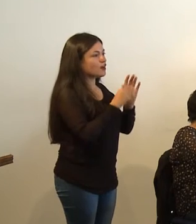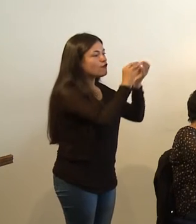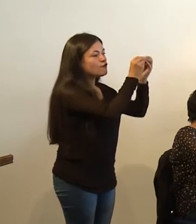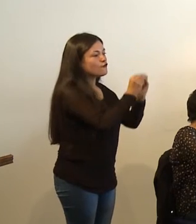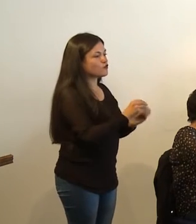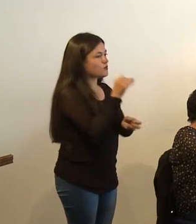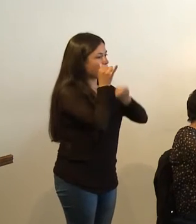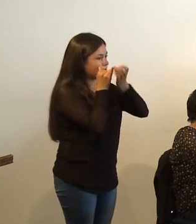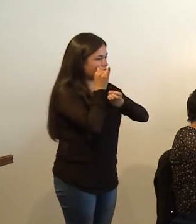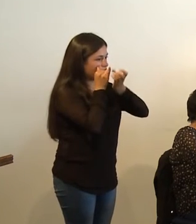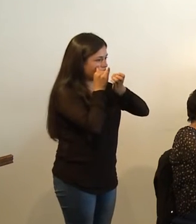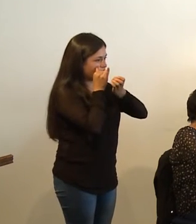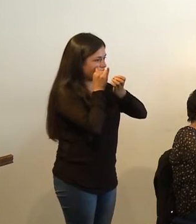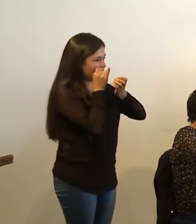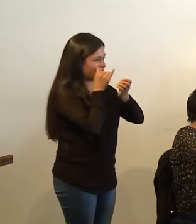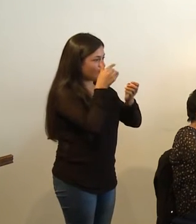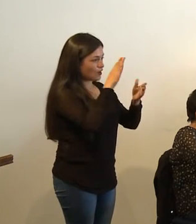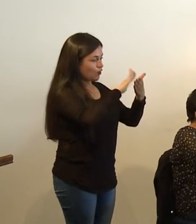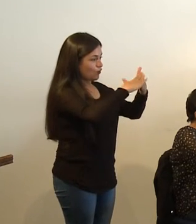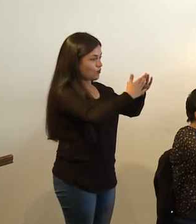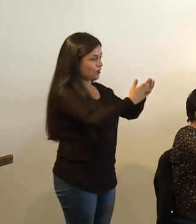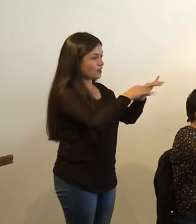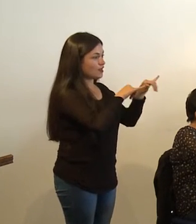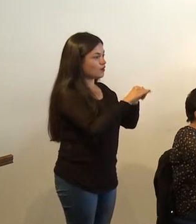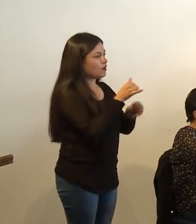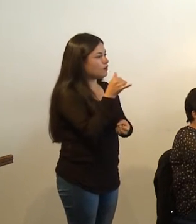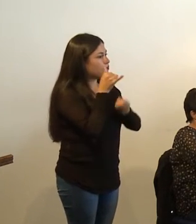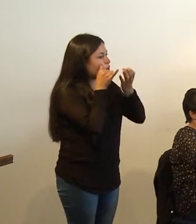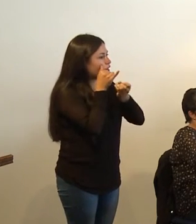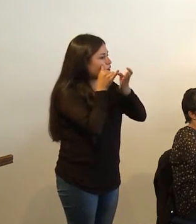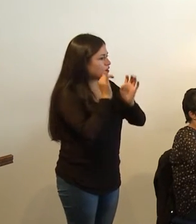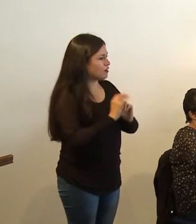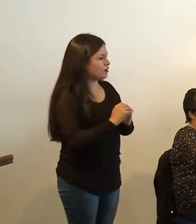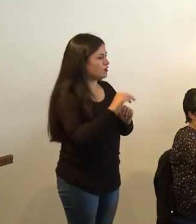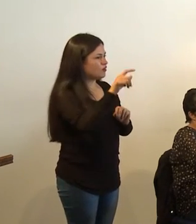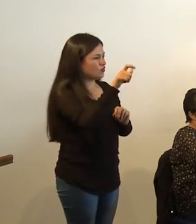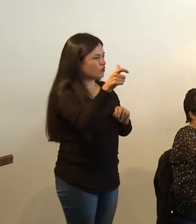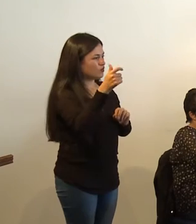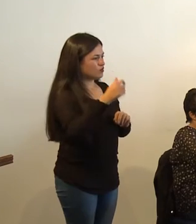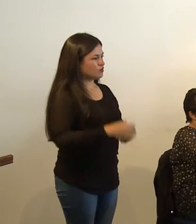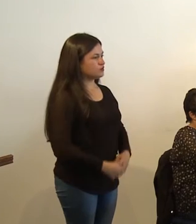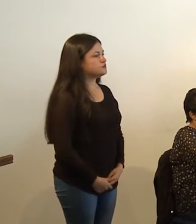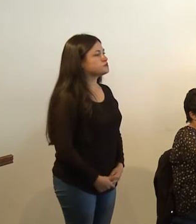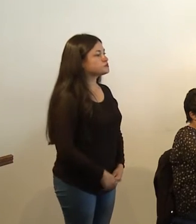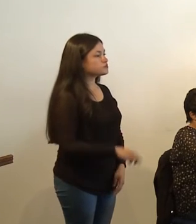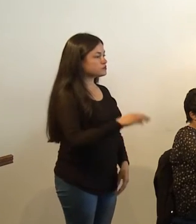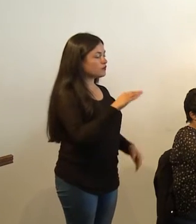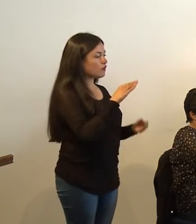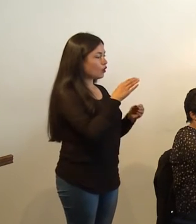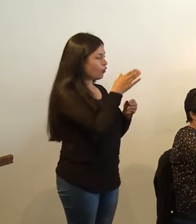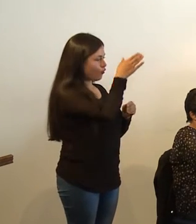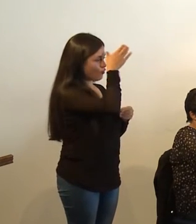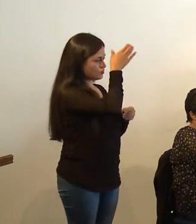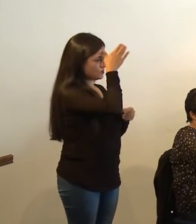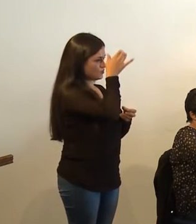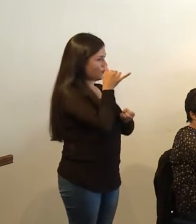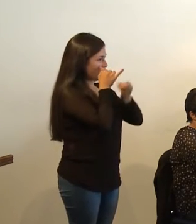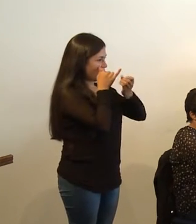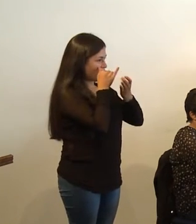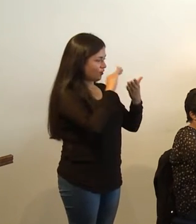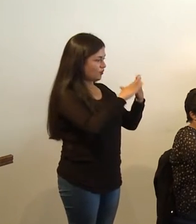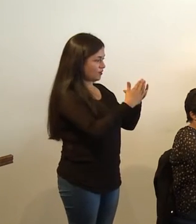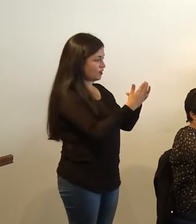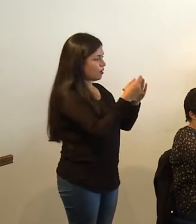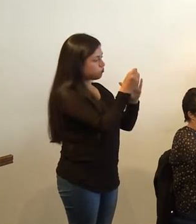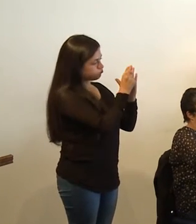una concepción pedagógica. A ver, si estuviera aquí nuestro amigo Marco Raúl Mejía, ¿qué él diría? La educación pedagógica es una concepción pedagógica que tiene